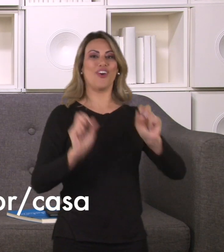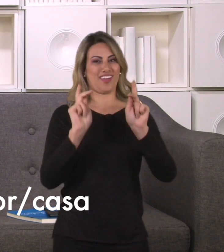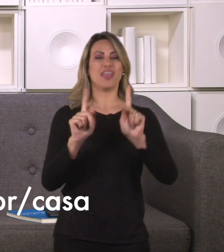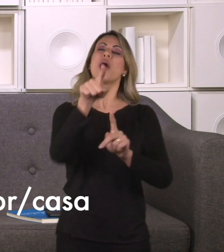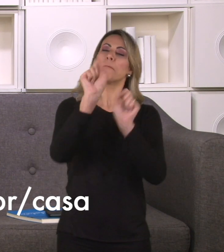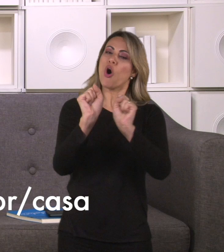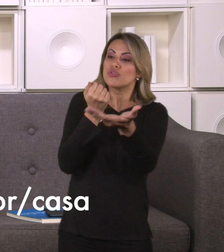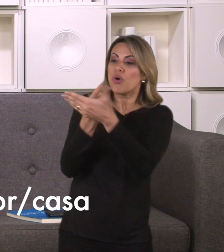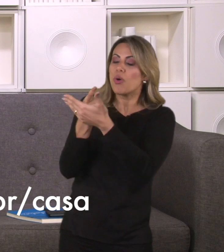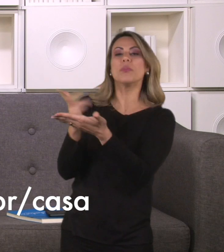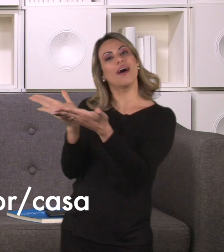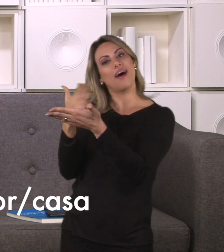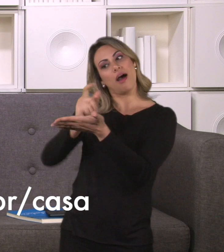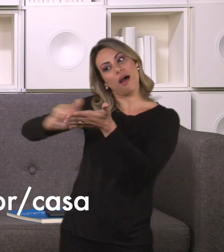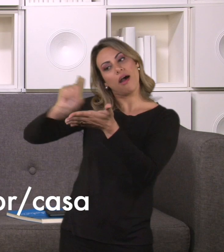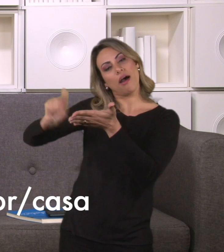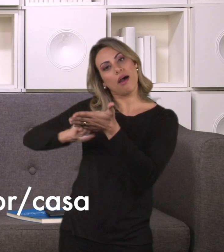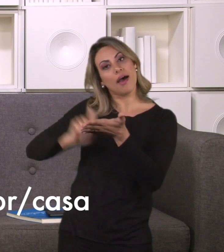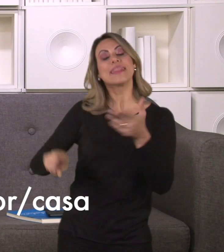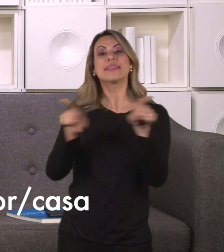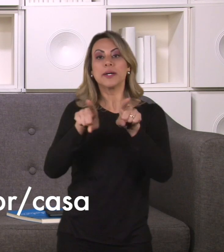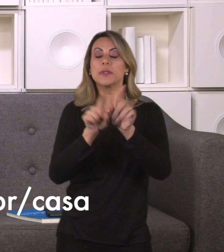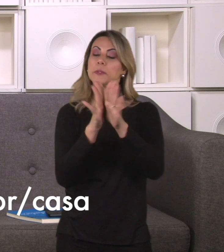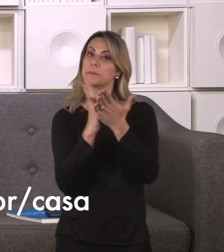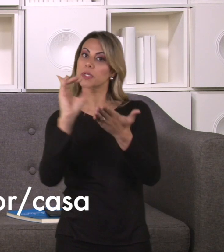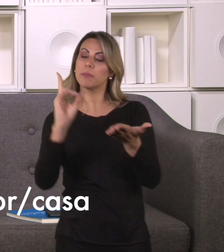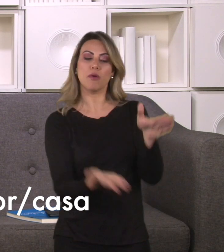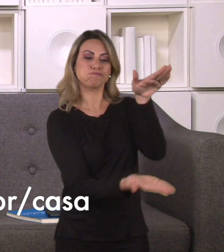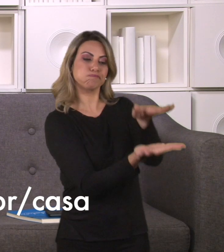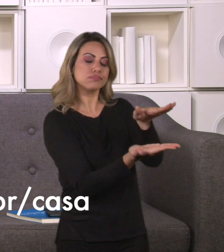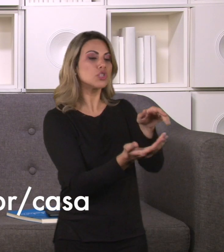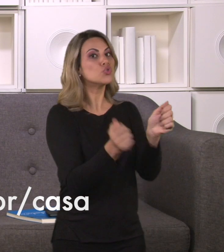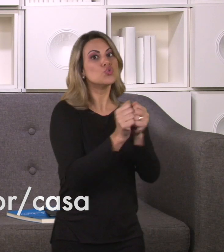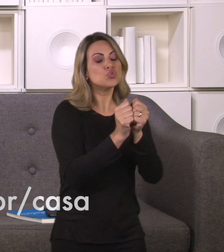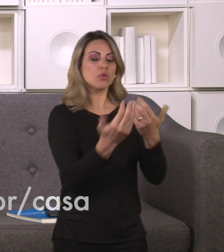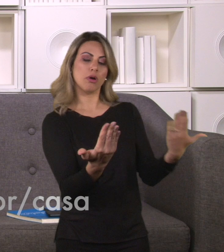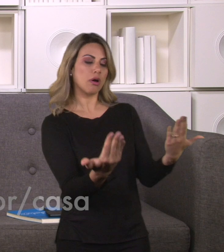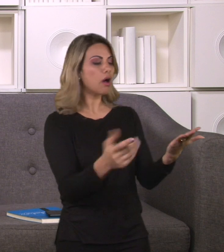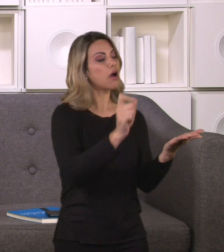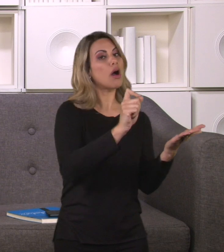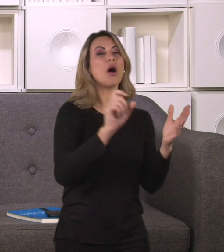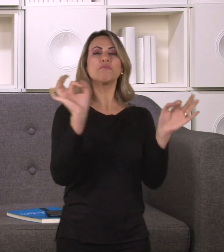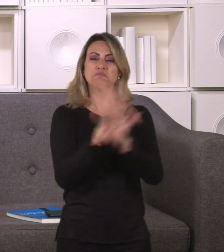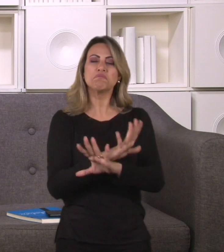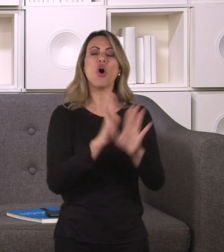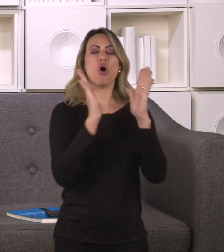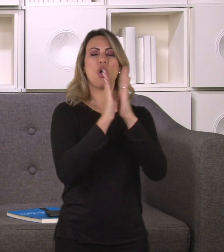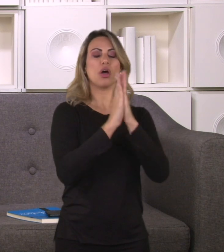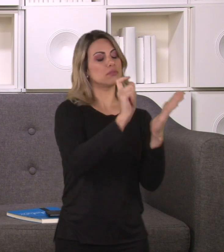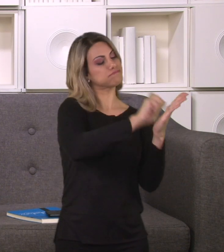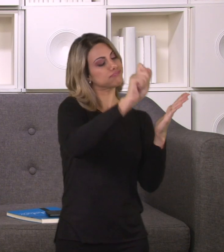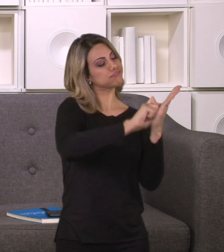tenha sempre a sua Bíblia, anote as suas orações, escreva, especialmente as suas orações ao final das